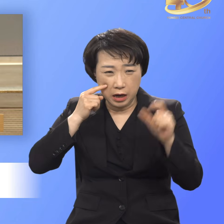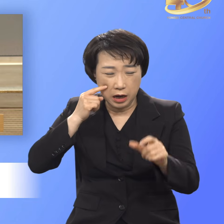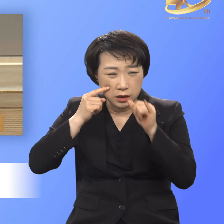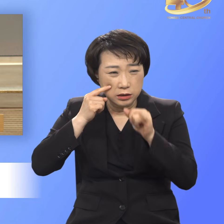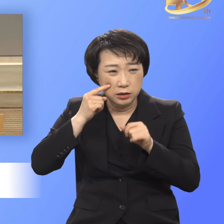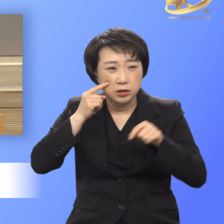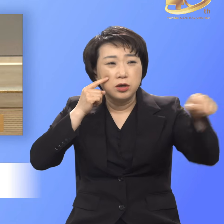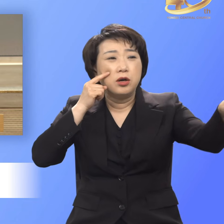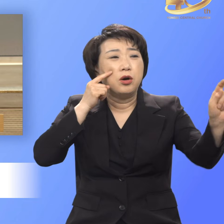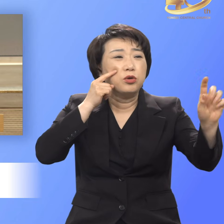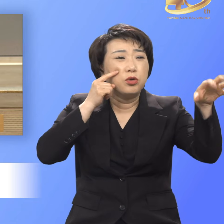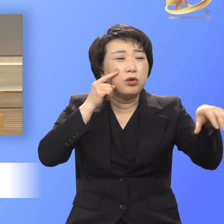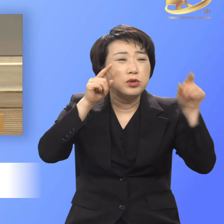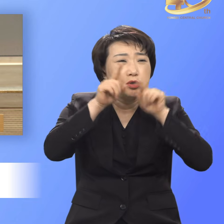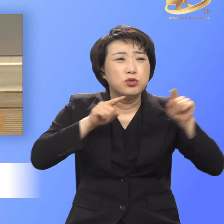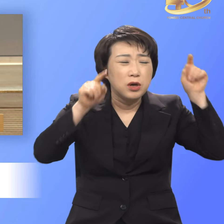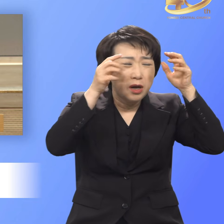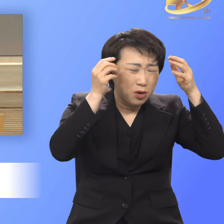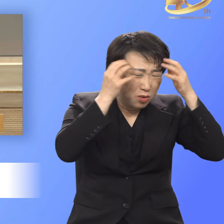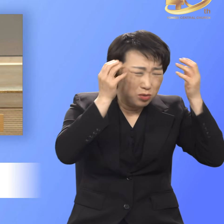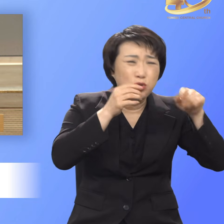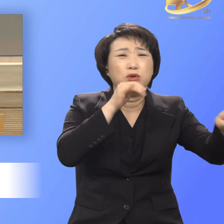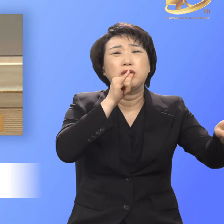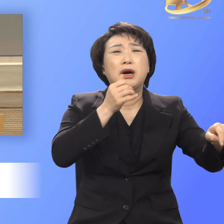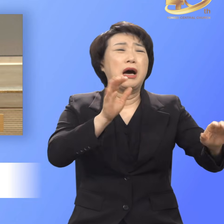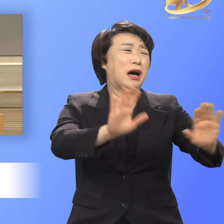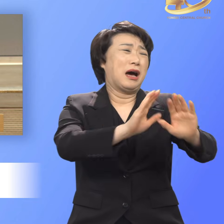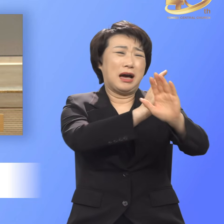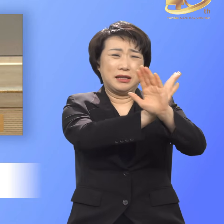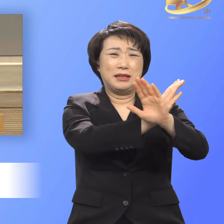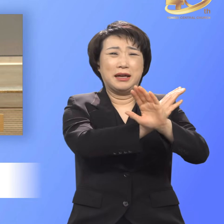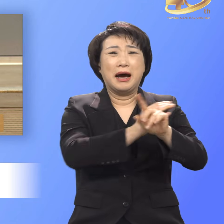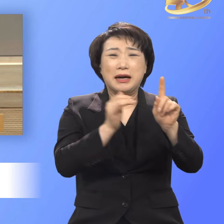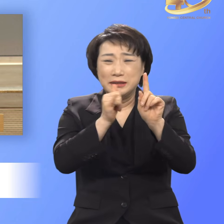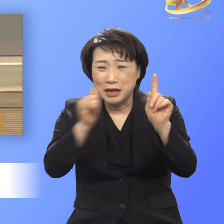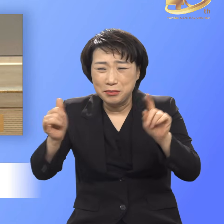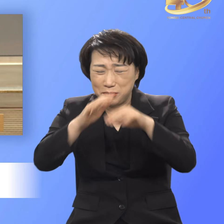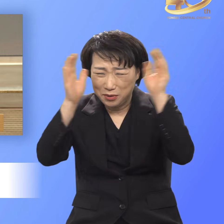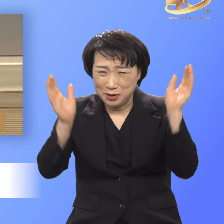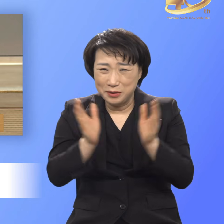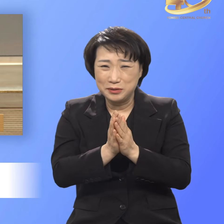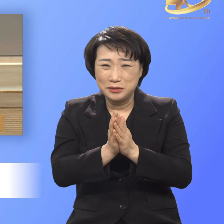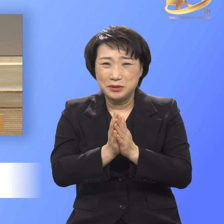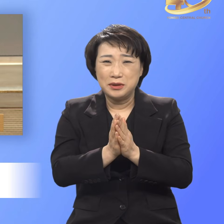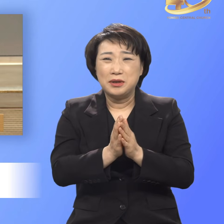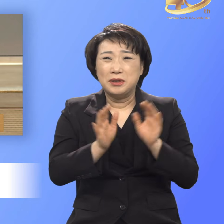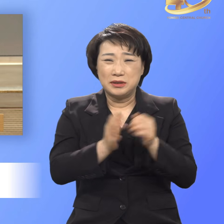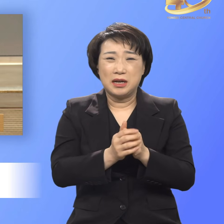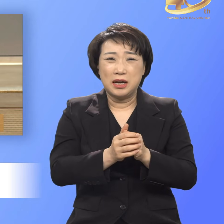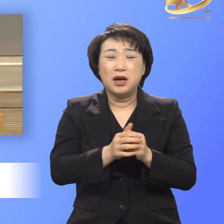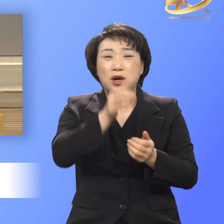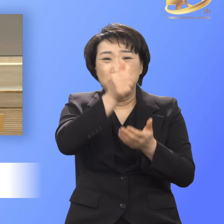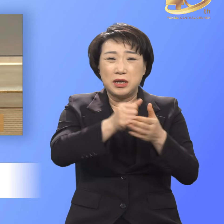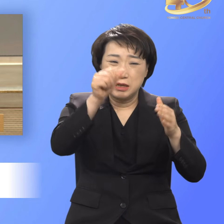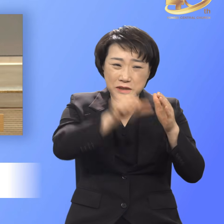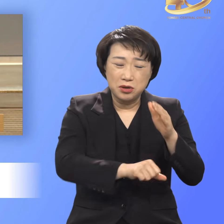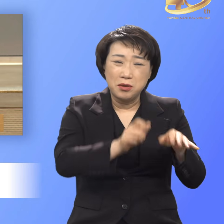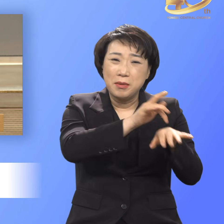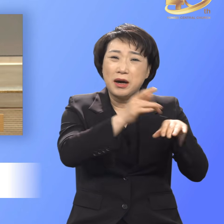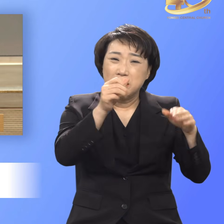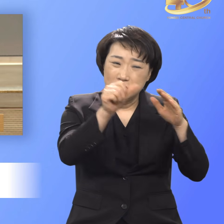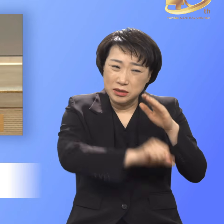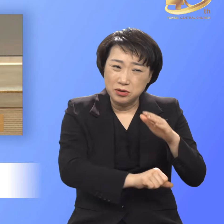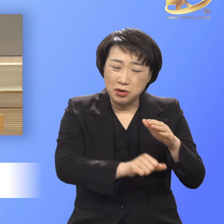있을까? 지옥에서 고통 당할 거 아니야. 한 사람도 죄에게 치고 악에게